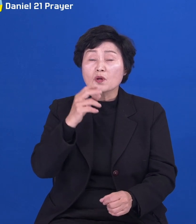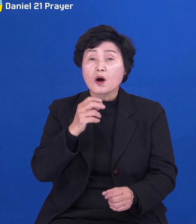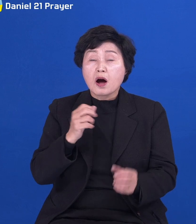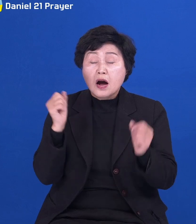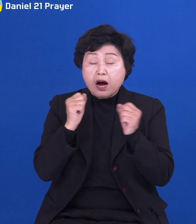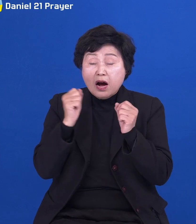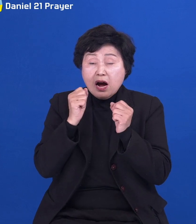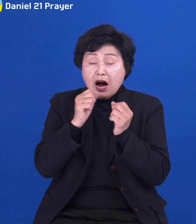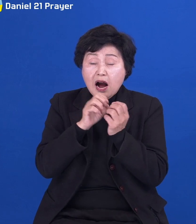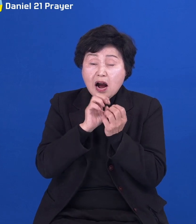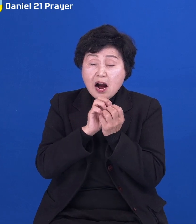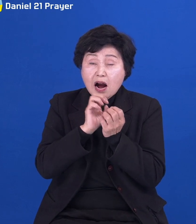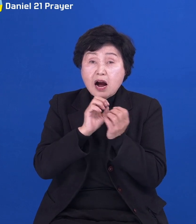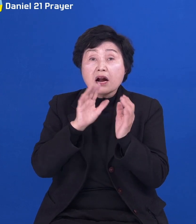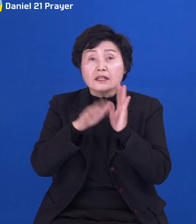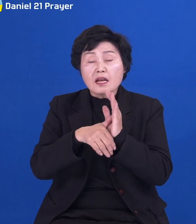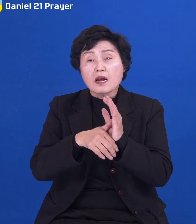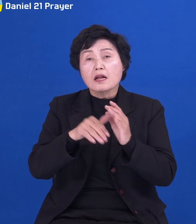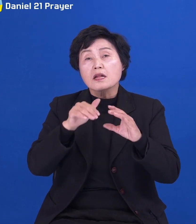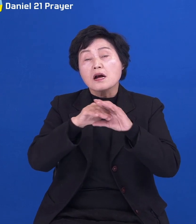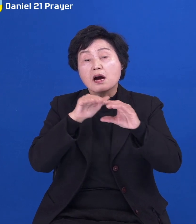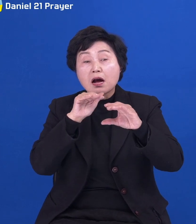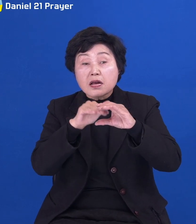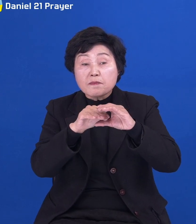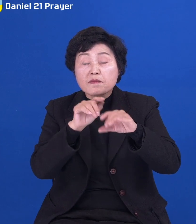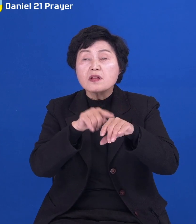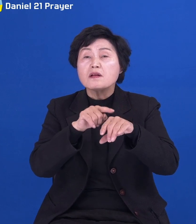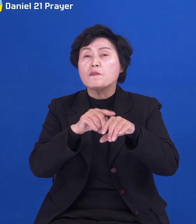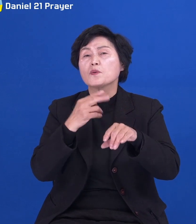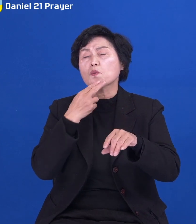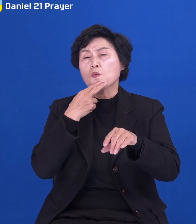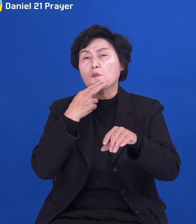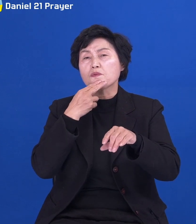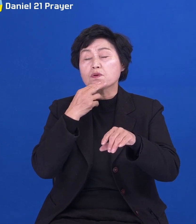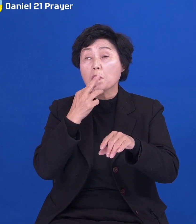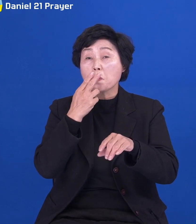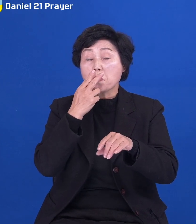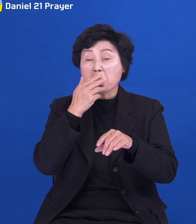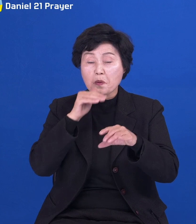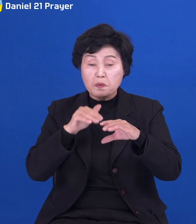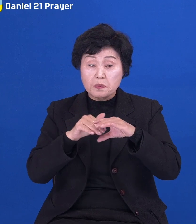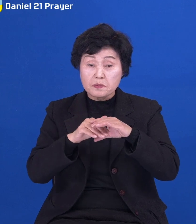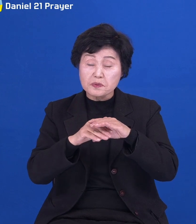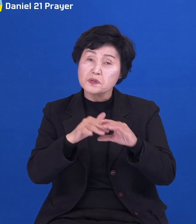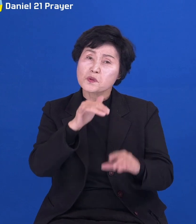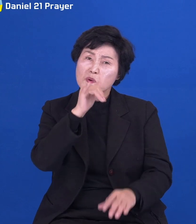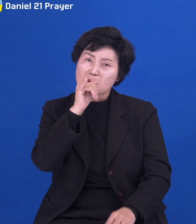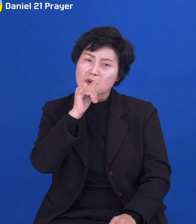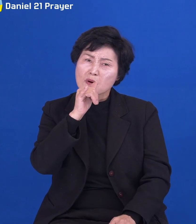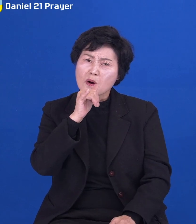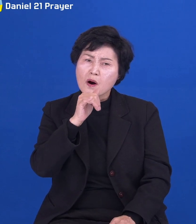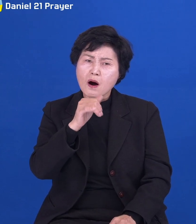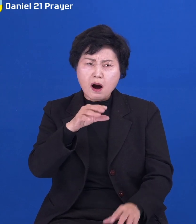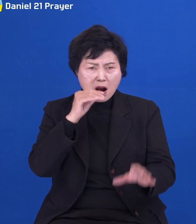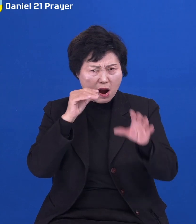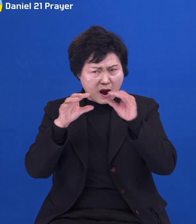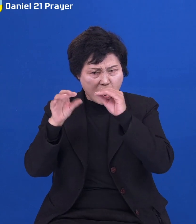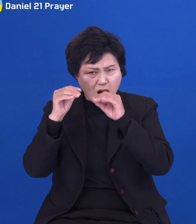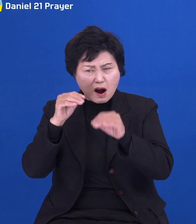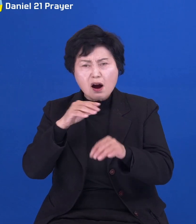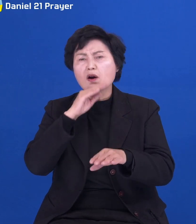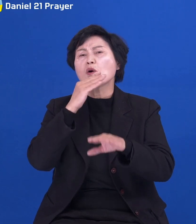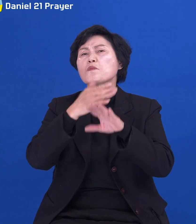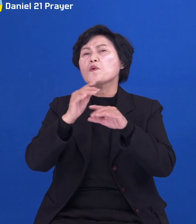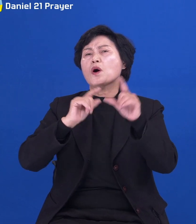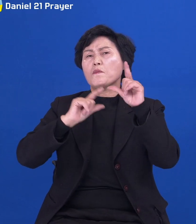어린애들하고 굶주림에 지쳐서 쓰러져 가던 어르신들, 어디서나 볼 수 있는 북한의 현 상황이었어요. 또한 북한